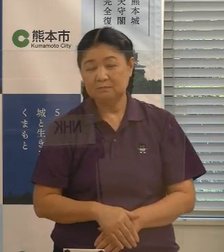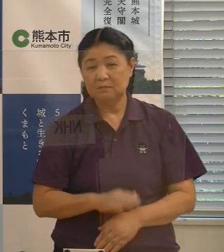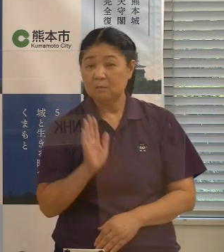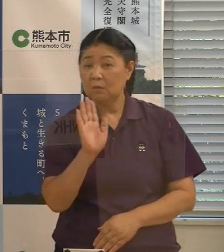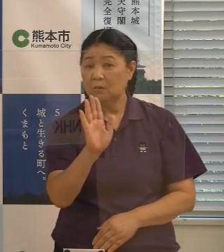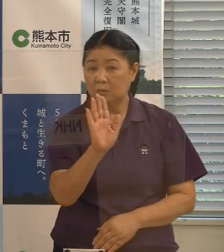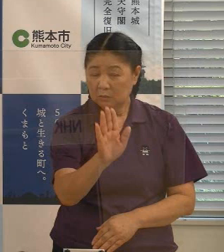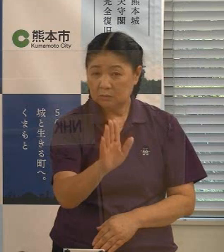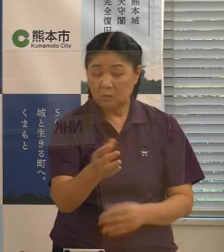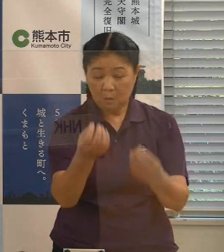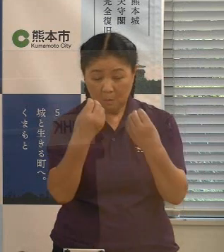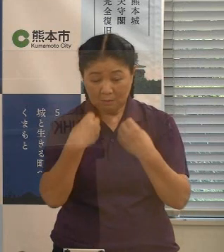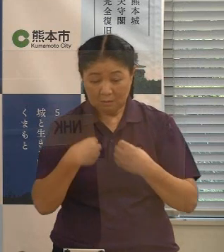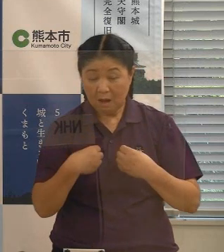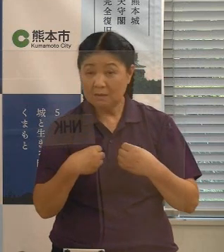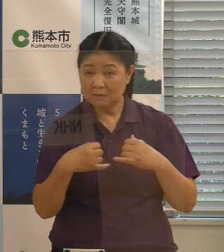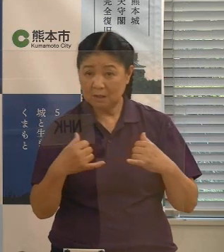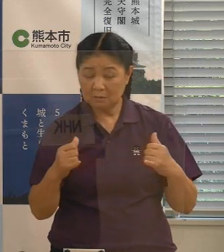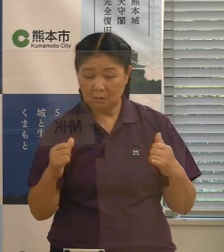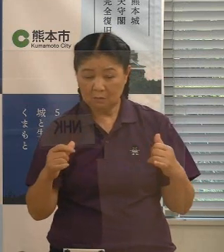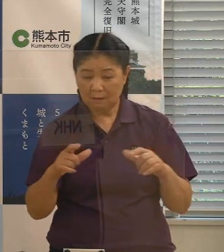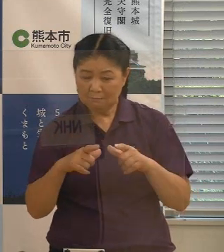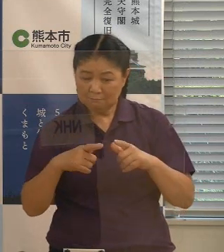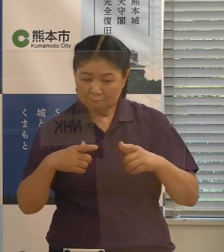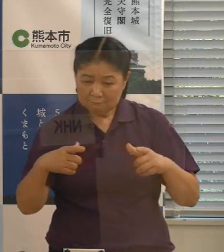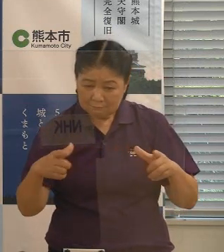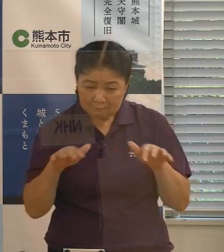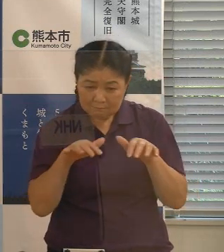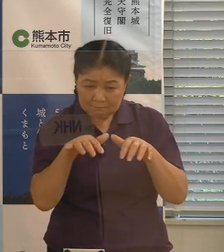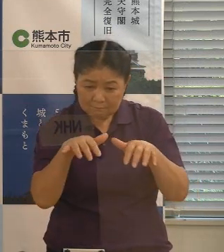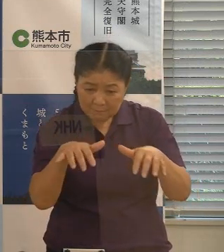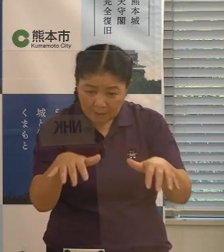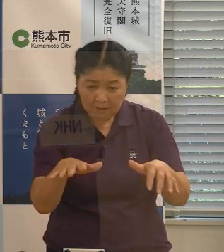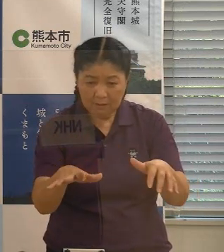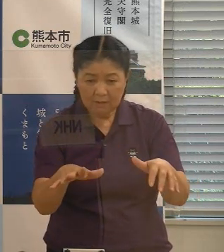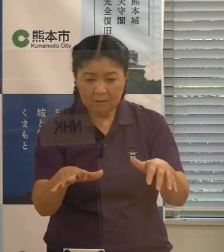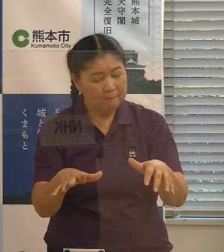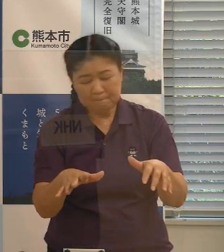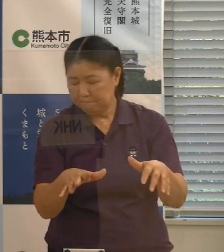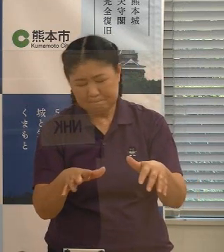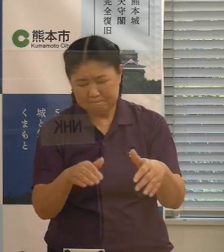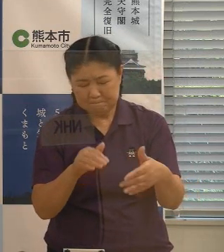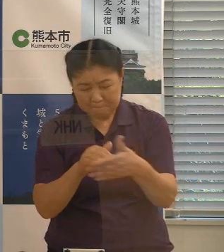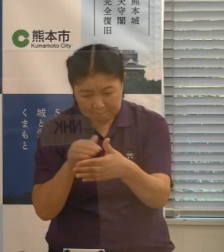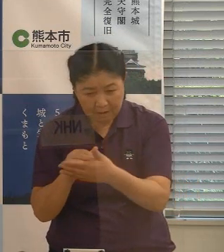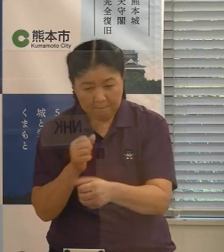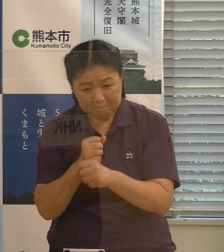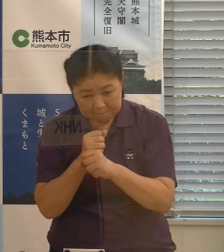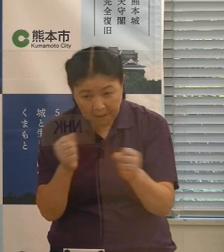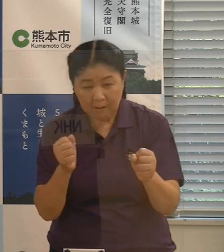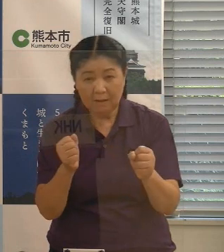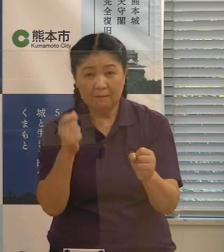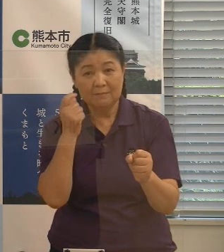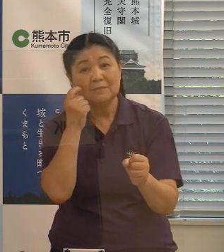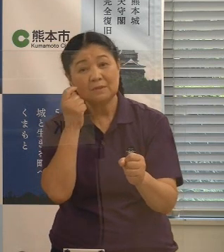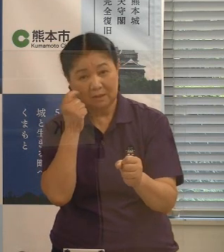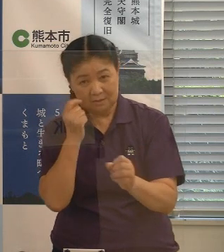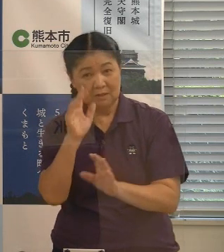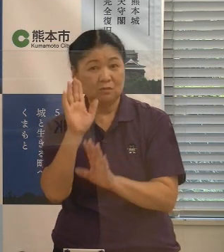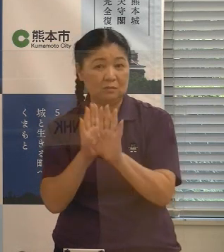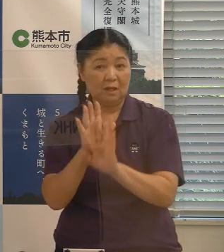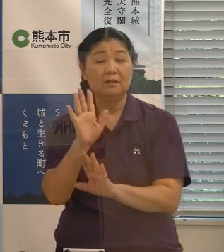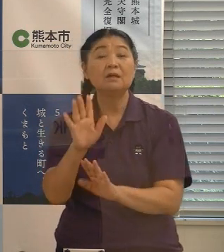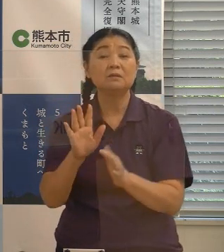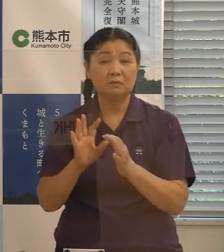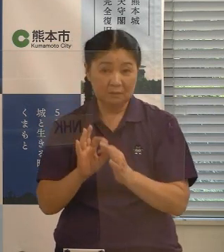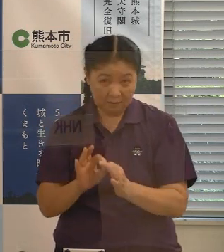今後感染の拡大が収まらなければ体制が逼迫をしまして、感染防止対策にも影響が